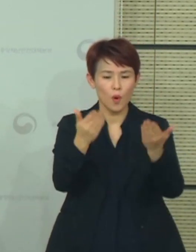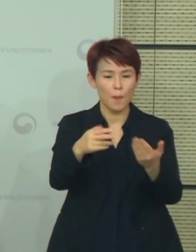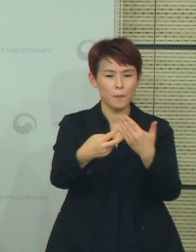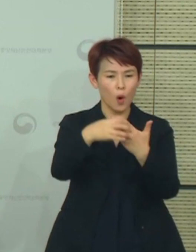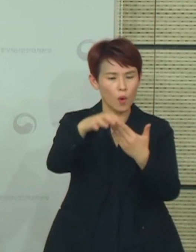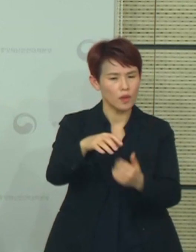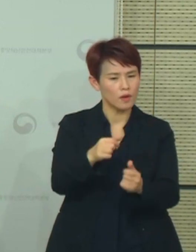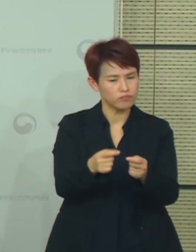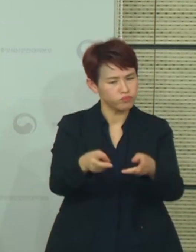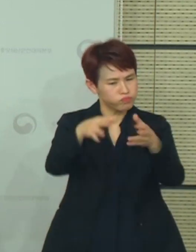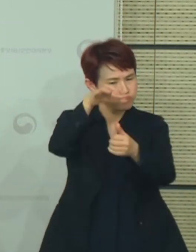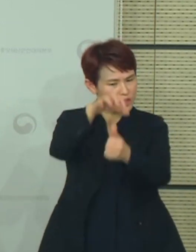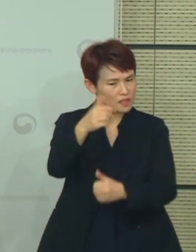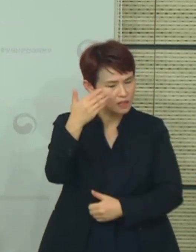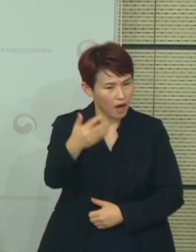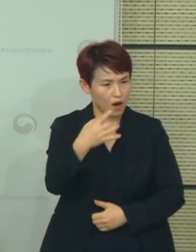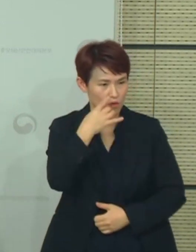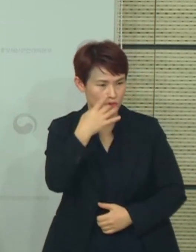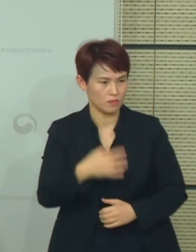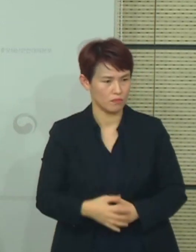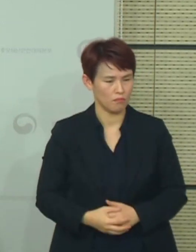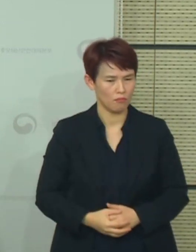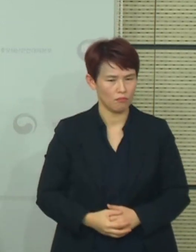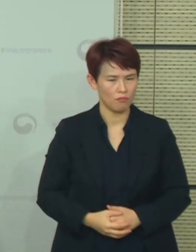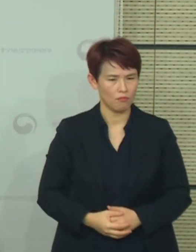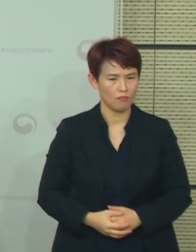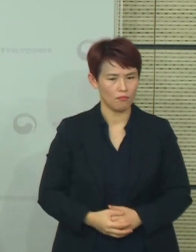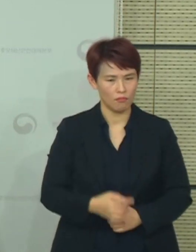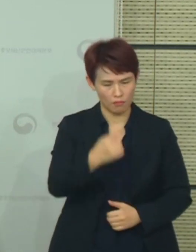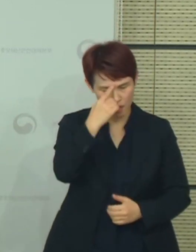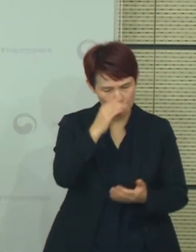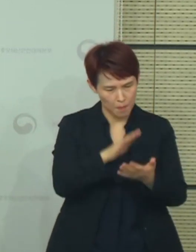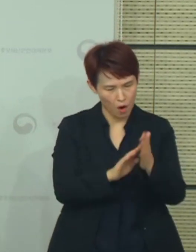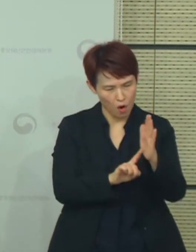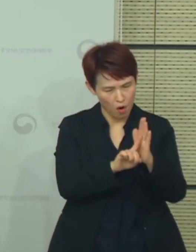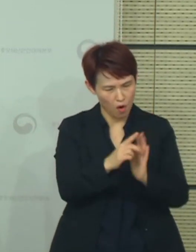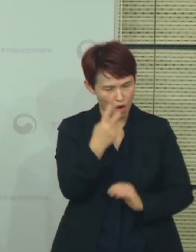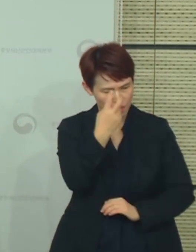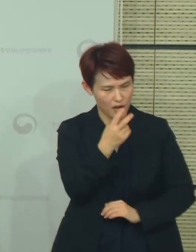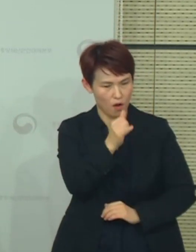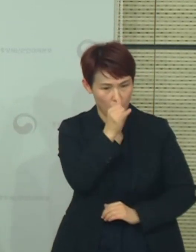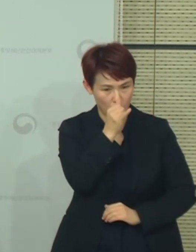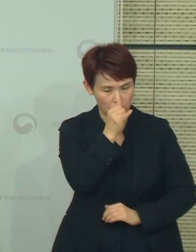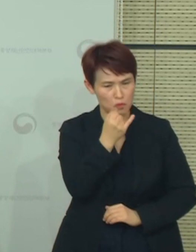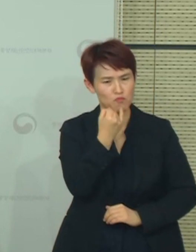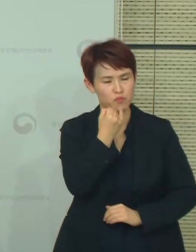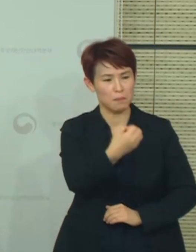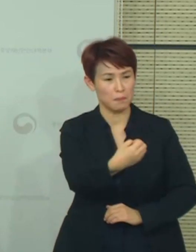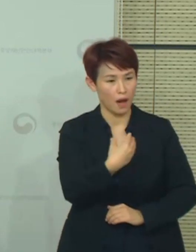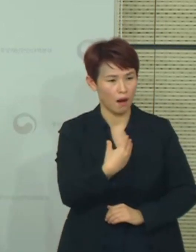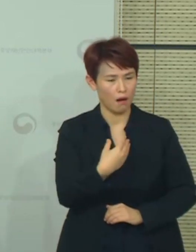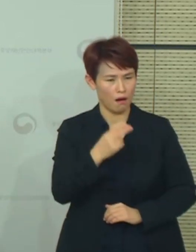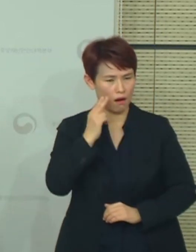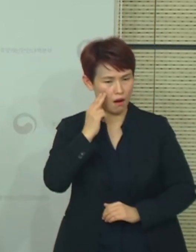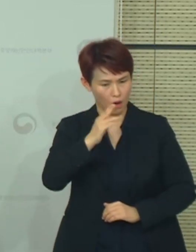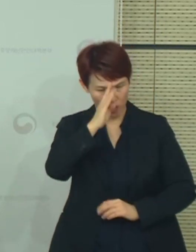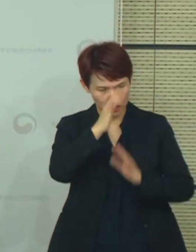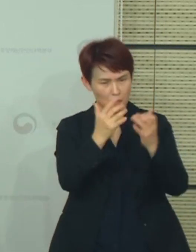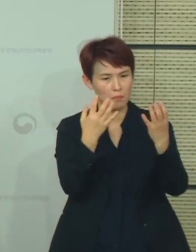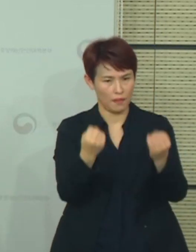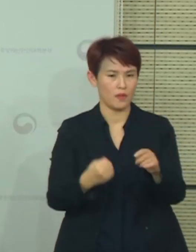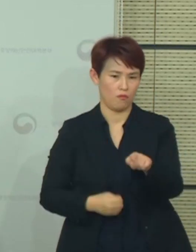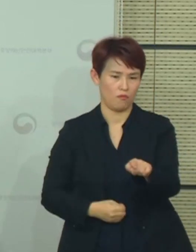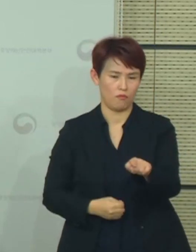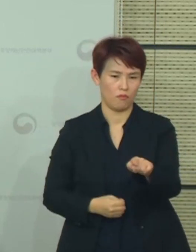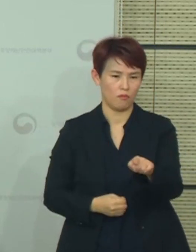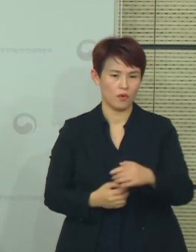그 부산에서는 병상 간격을 띄우고 발열 체크도 수시로 하니까 괜찮을 거라고 했는데 중증 환자가 많다고 하더라고요. 그리고